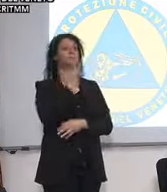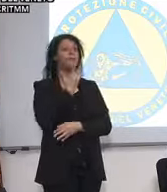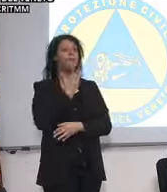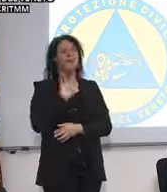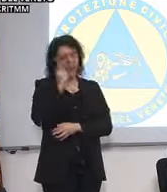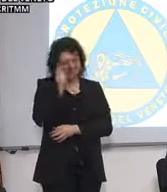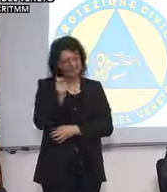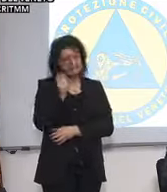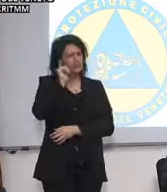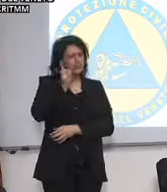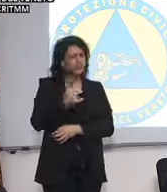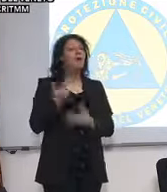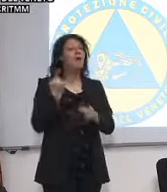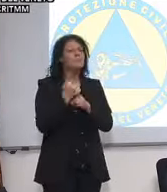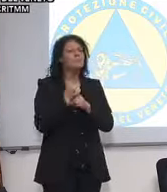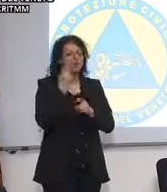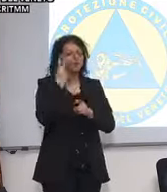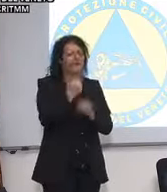aspetto.